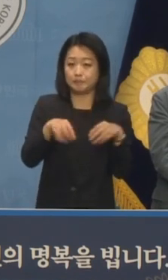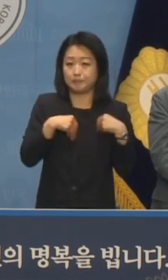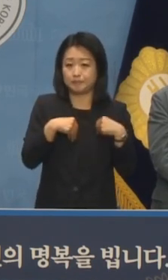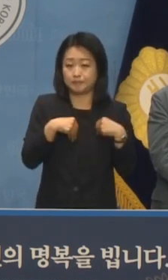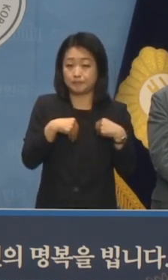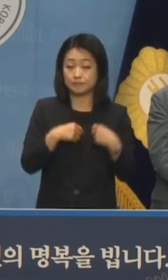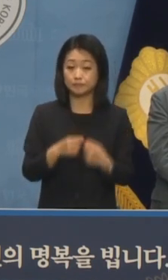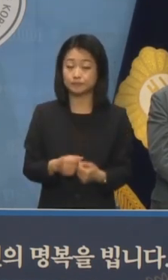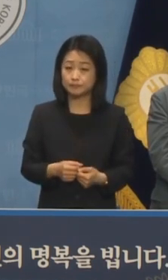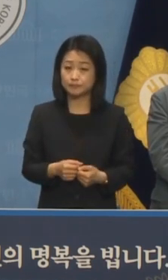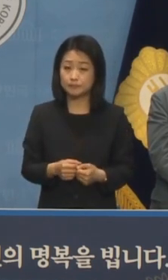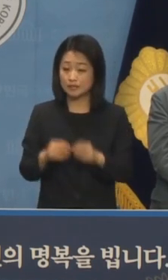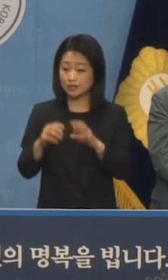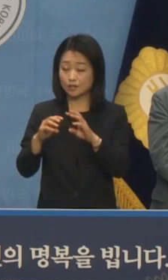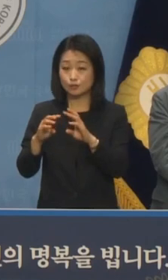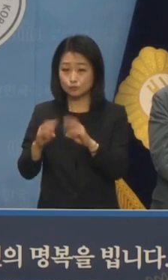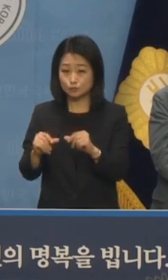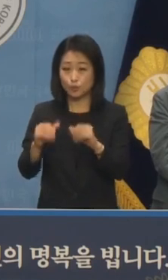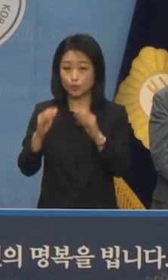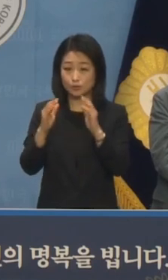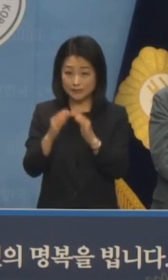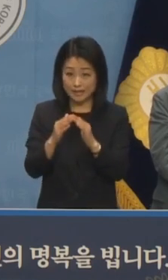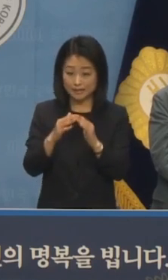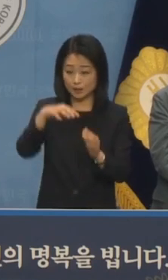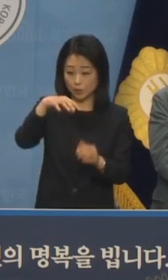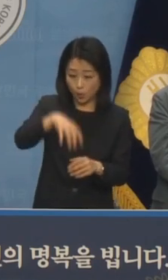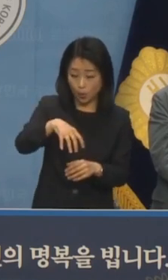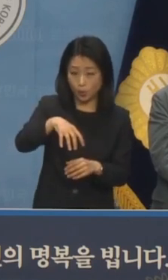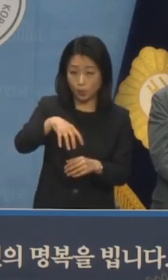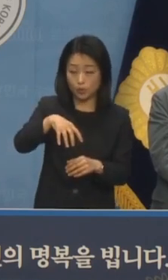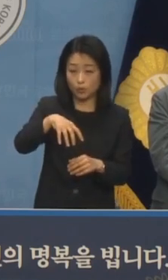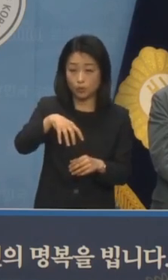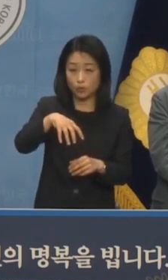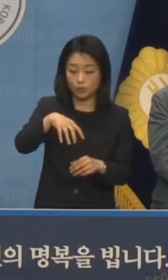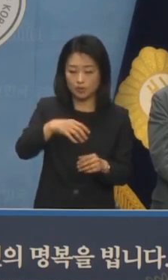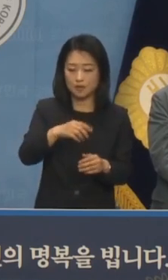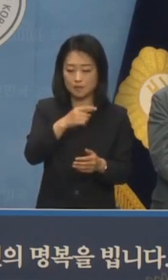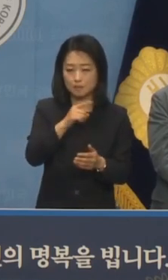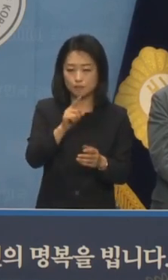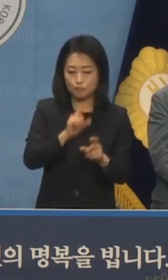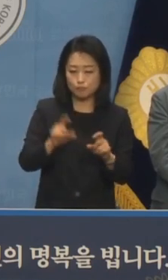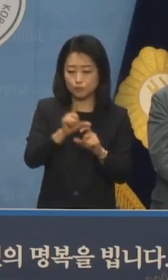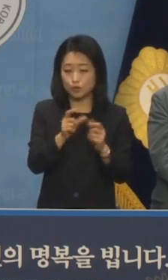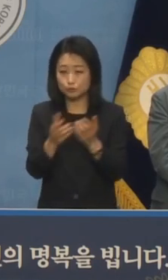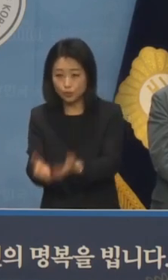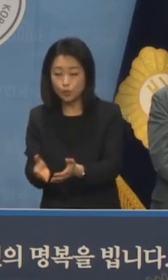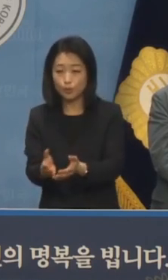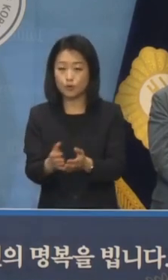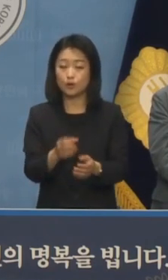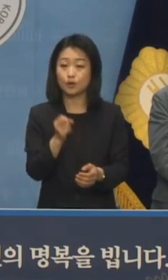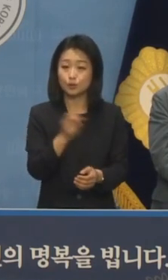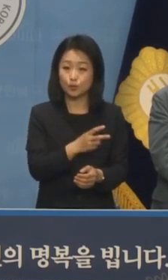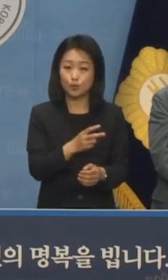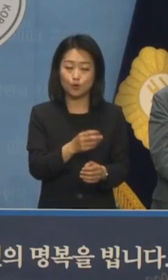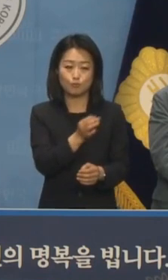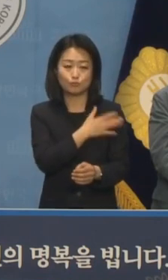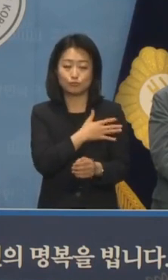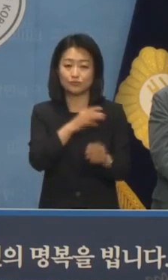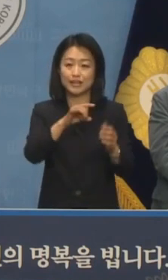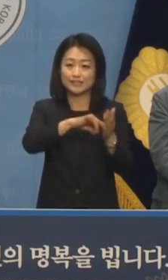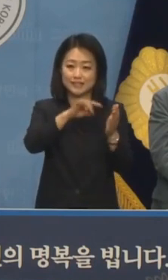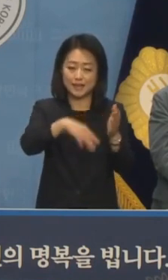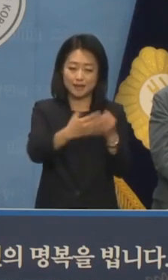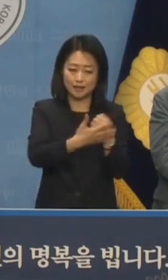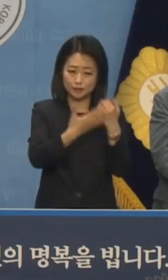이미 더 큰 돈을 부동산 PF에 지원하고 부자들의 세금을 감면해주며 사인의 거래에 개입하고 있는